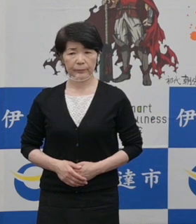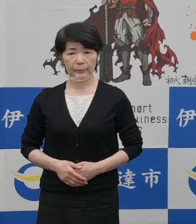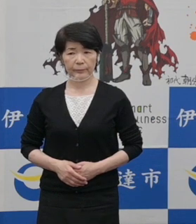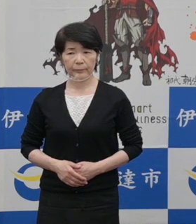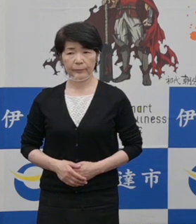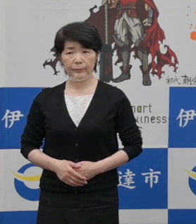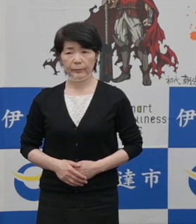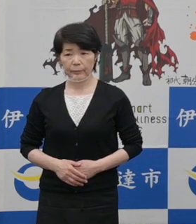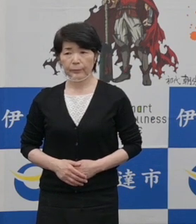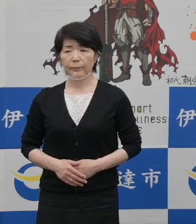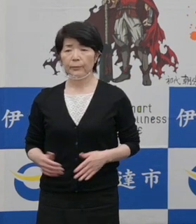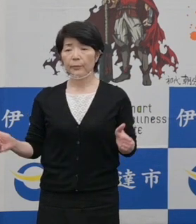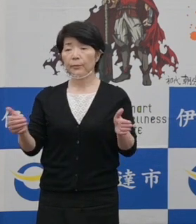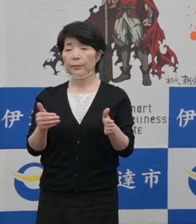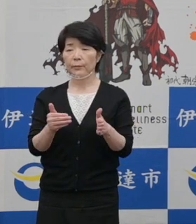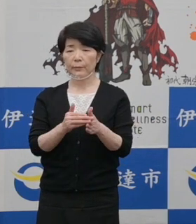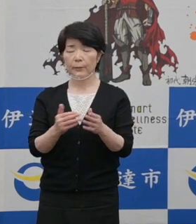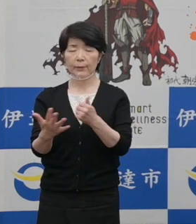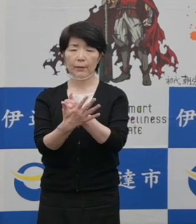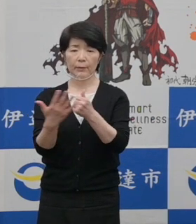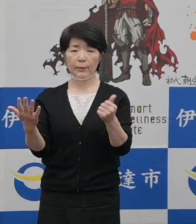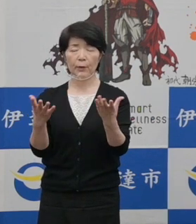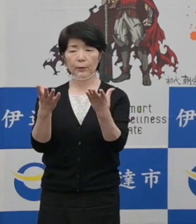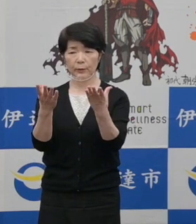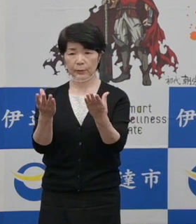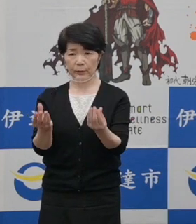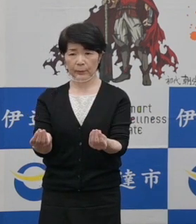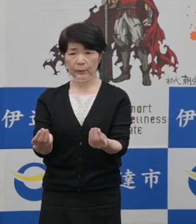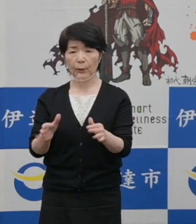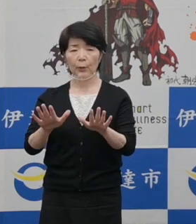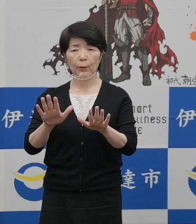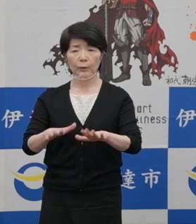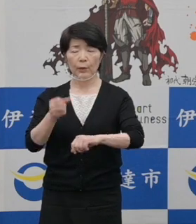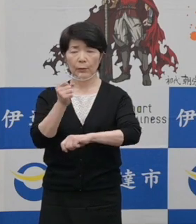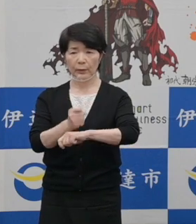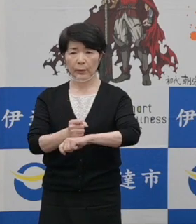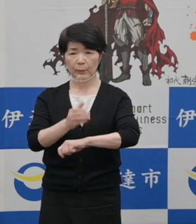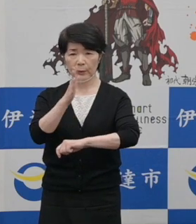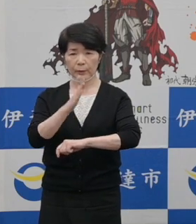それではこれをもちまして記者会見を終了させていただきます。本日はお疲れ様でございました。